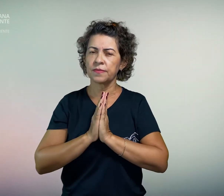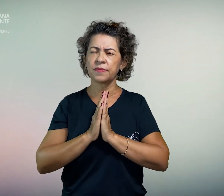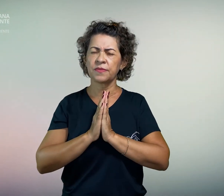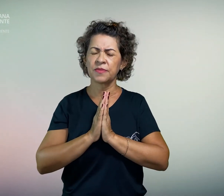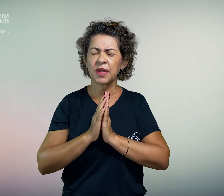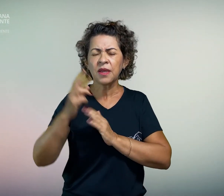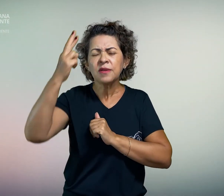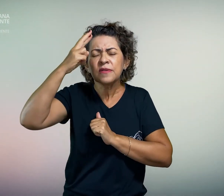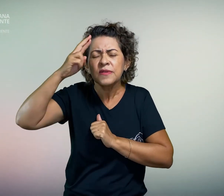Oração.